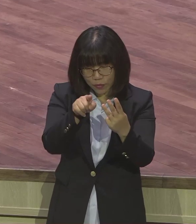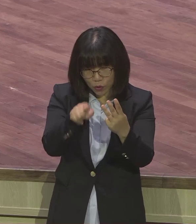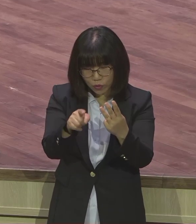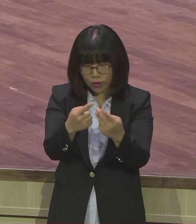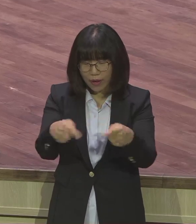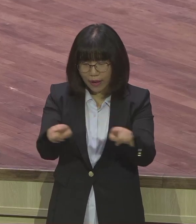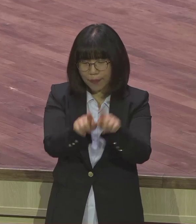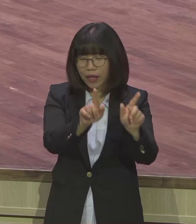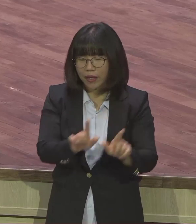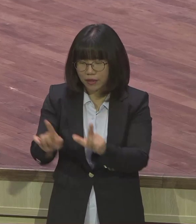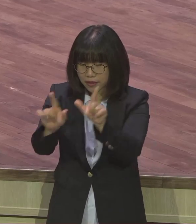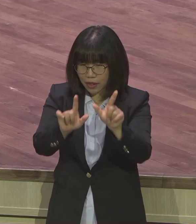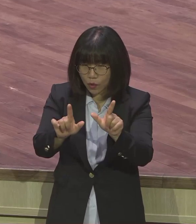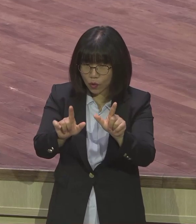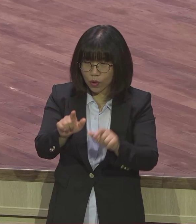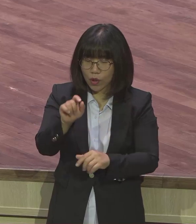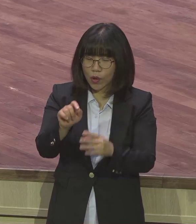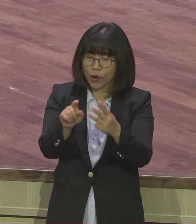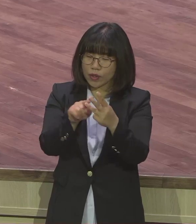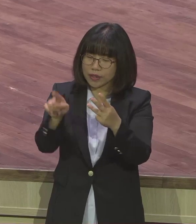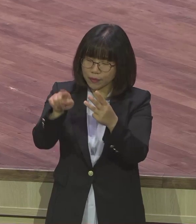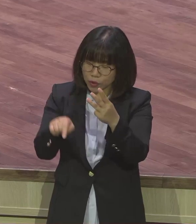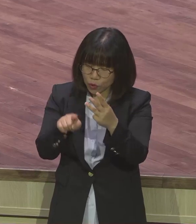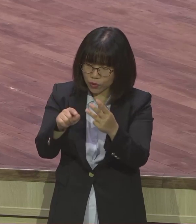외삼촌의 암양들이나